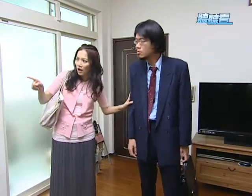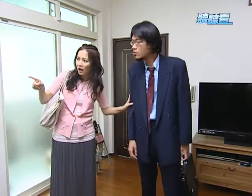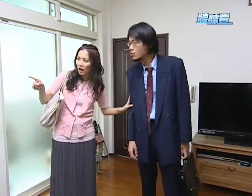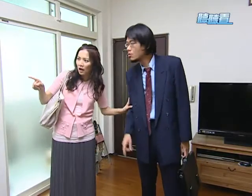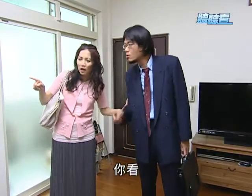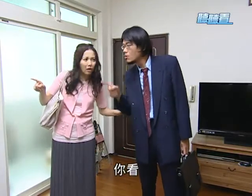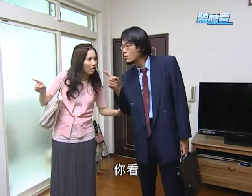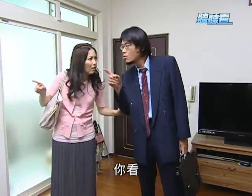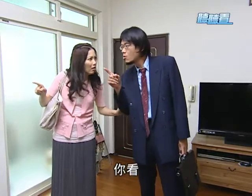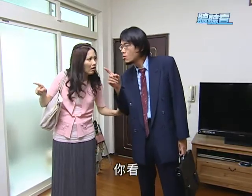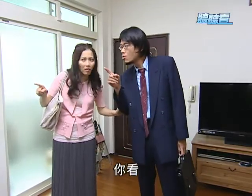哼。哎，你看。 来，你看。